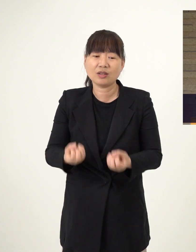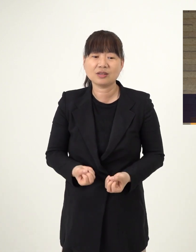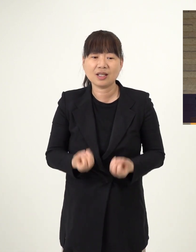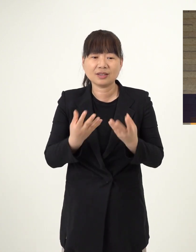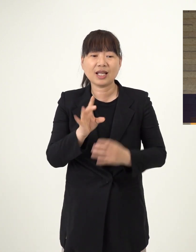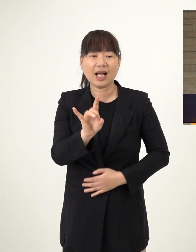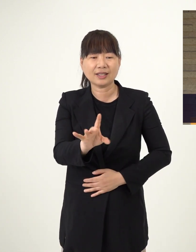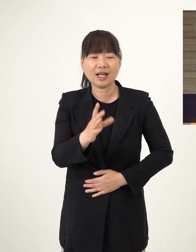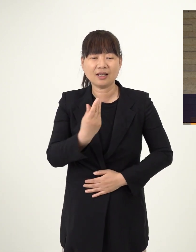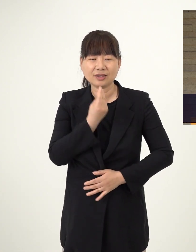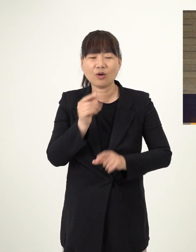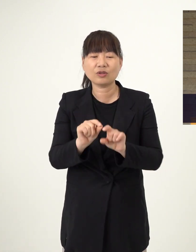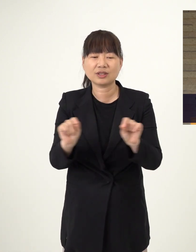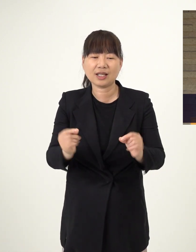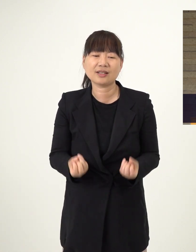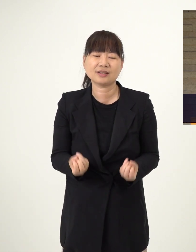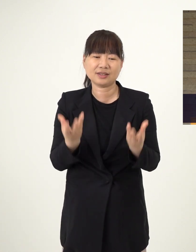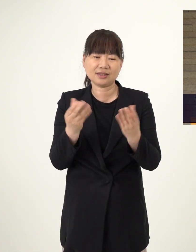예식이 성찬식이에요.